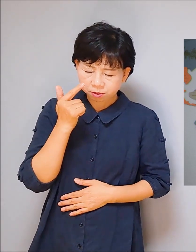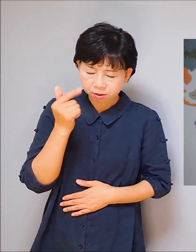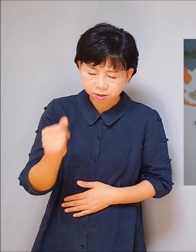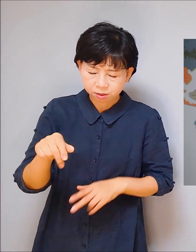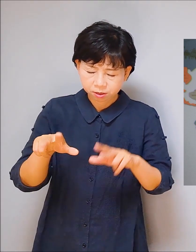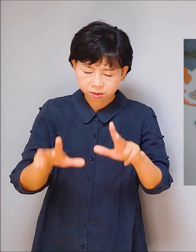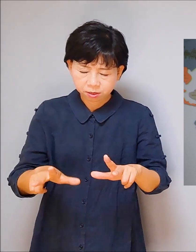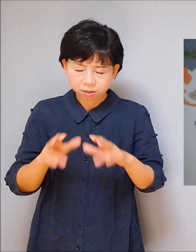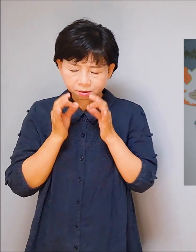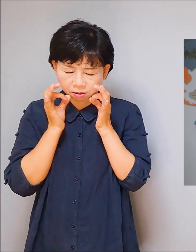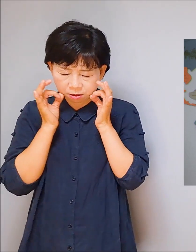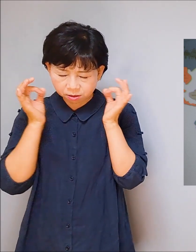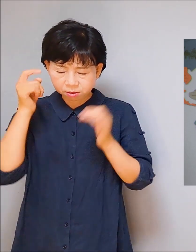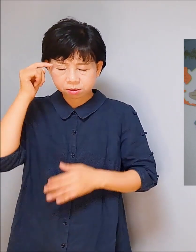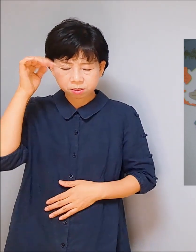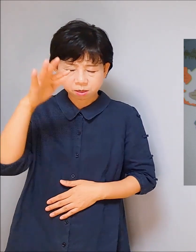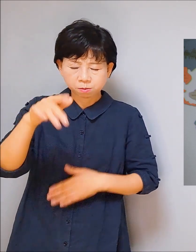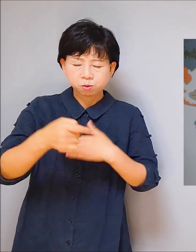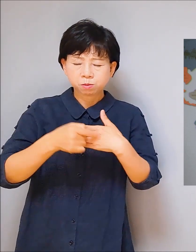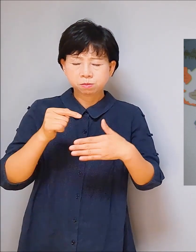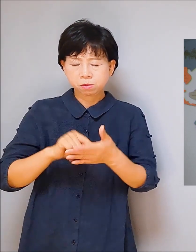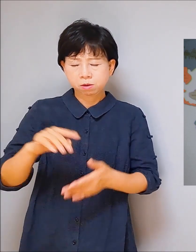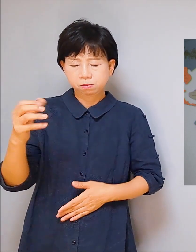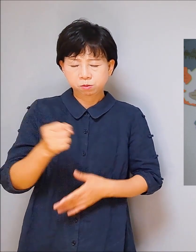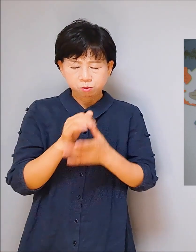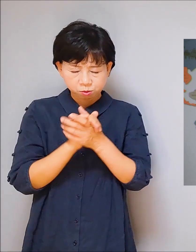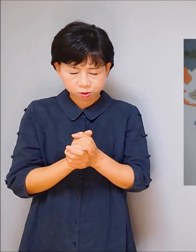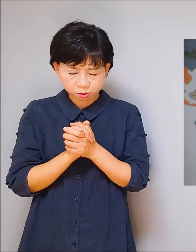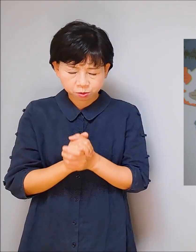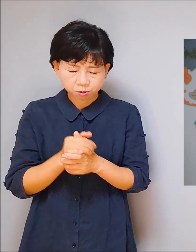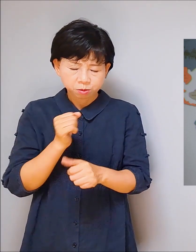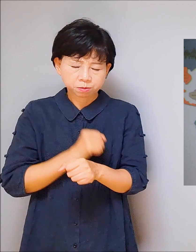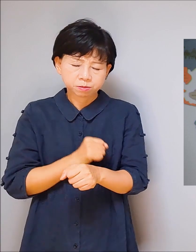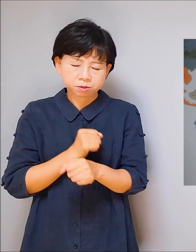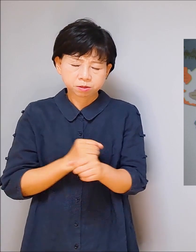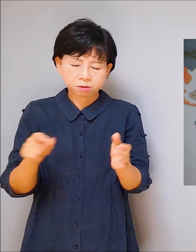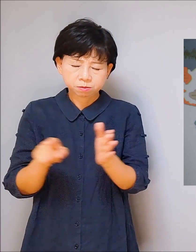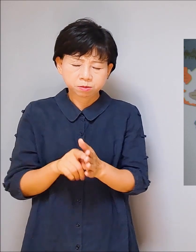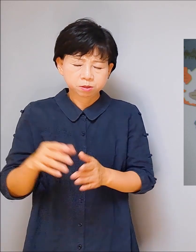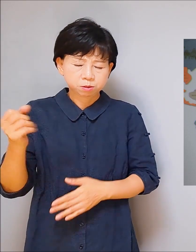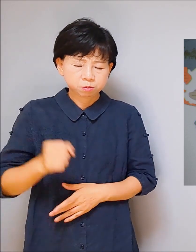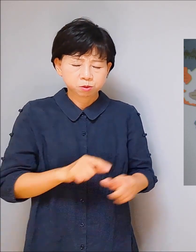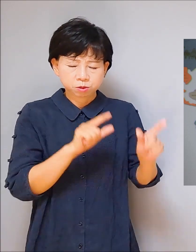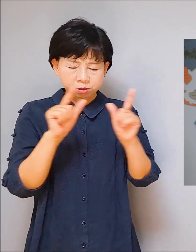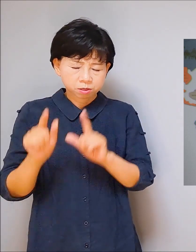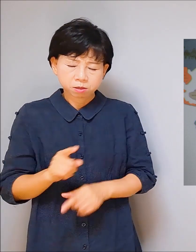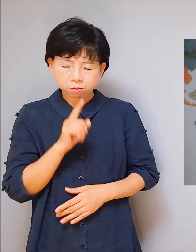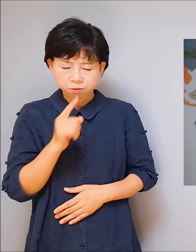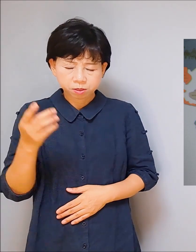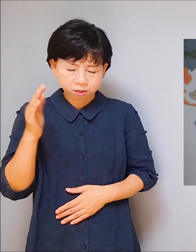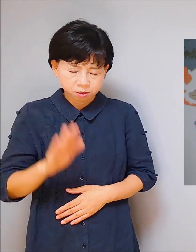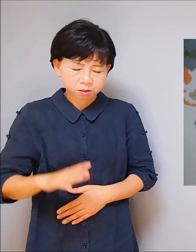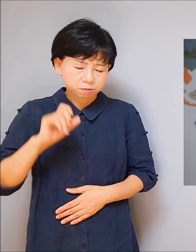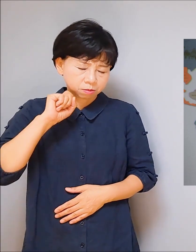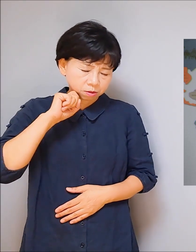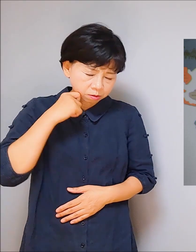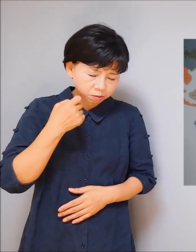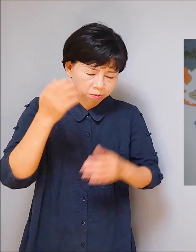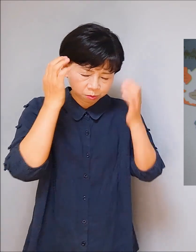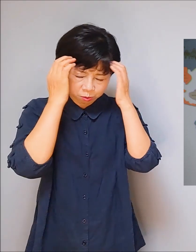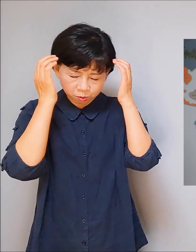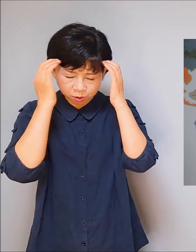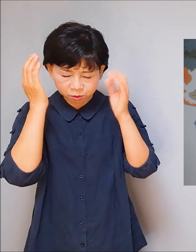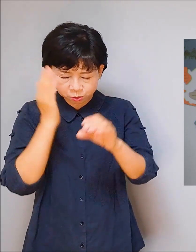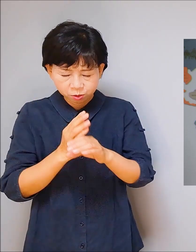이 시간에도 간절히 사모하는 마음으로 기도하옵기는 믿음으로 살아간다 하면서 여러 가지로 어려운 시간들을 겪는